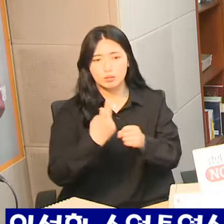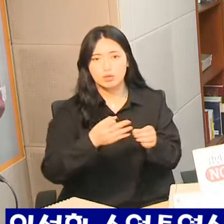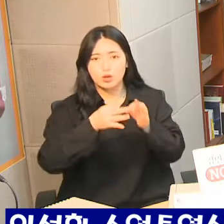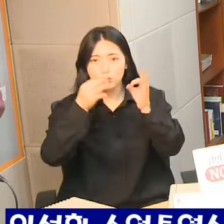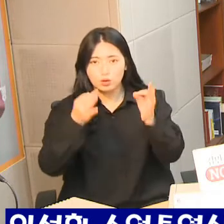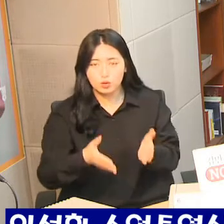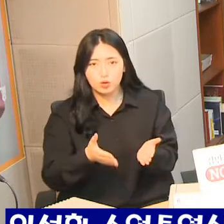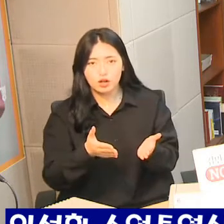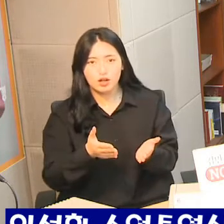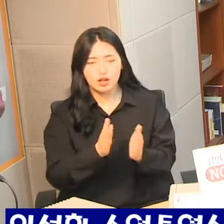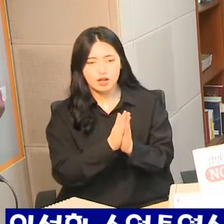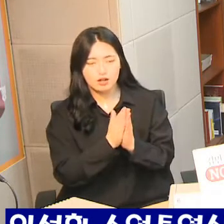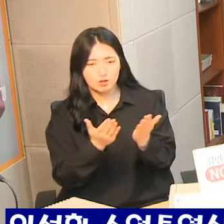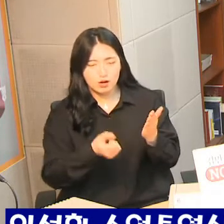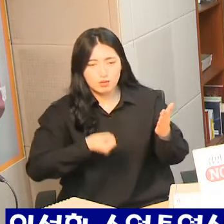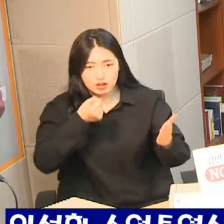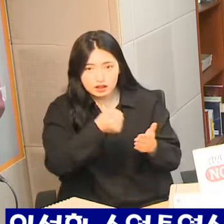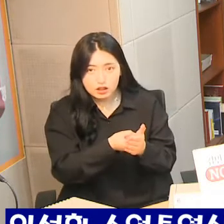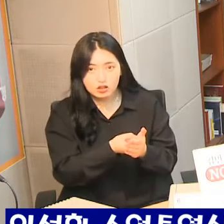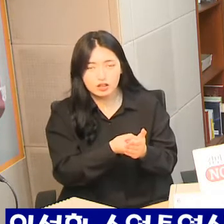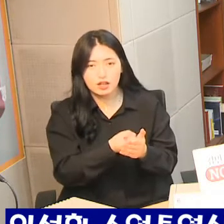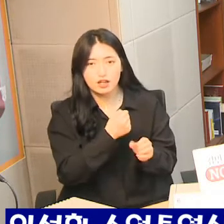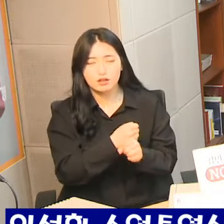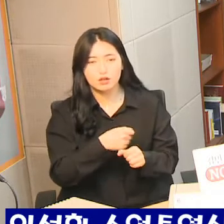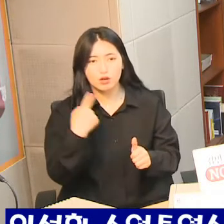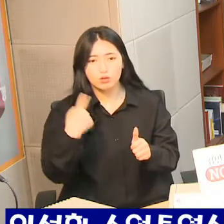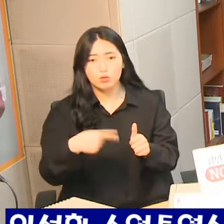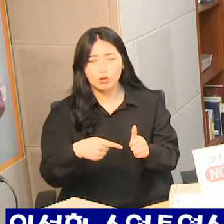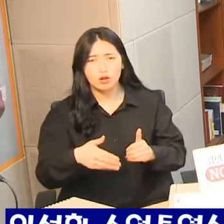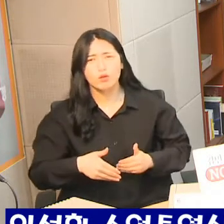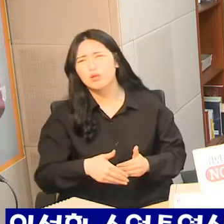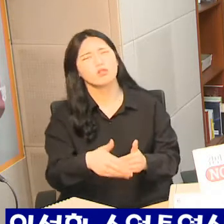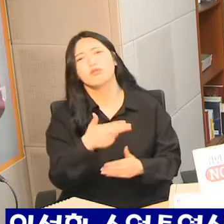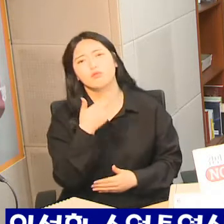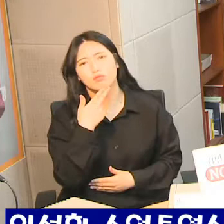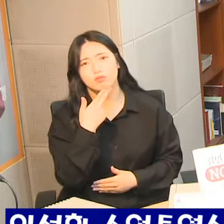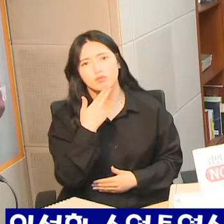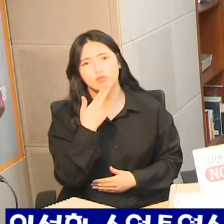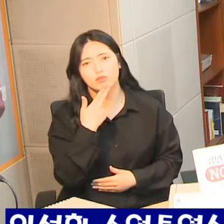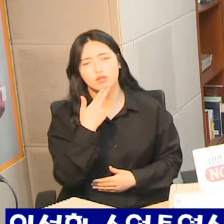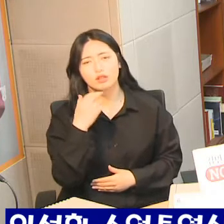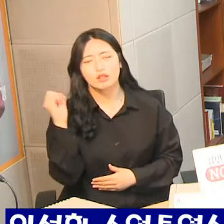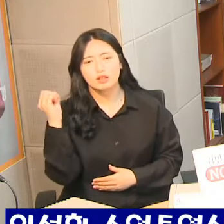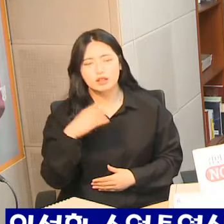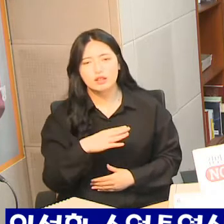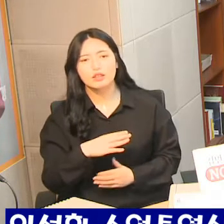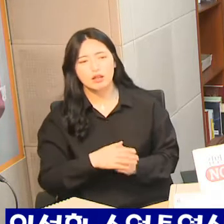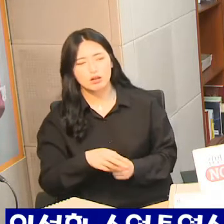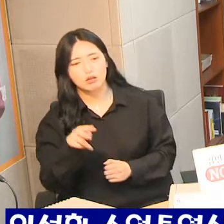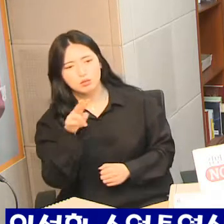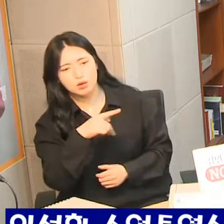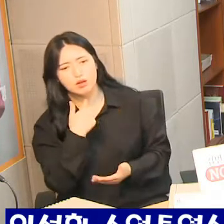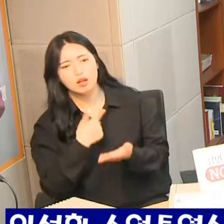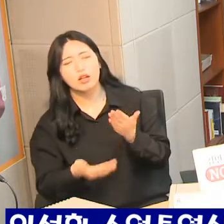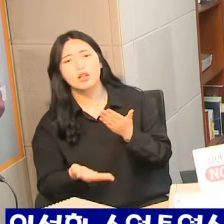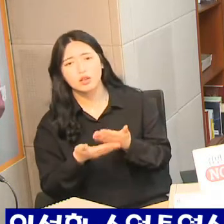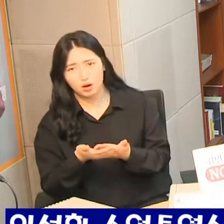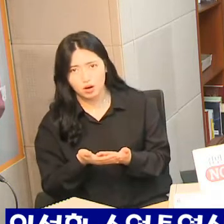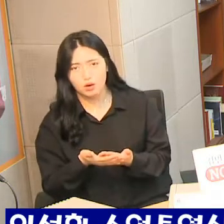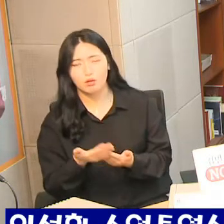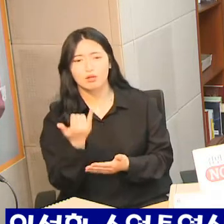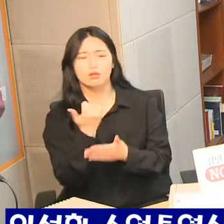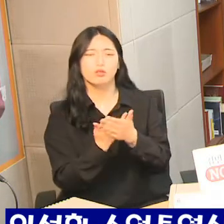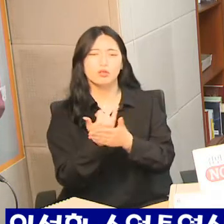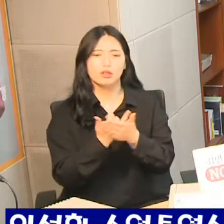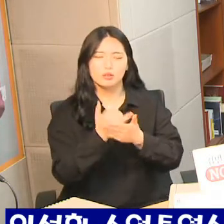딱 과목으로 지정돼서 뭔가 가르쳐주는 과정이 사실은 없어요. 그냥 네. 다들 어깨 너머로 배우고 그렇죠. 뭐 경험상. 네, 너튜브를